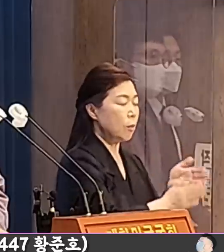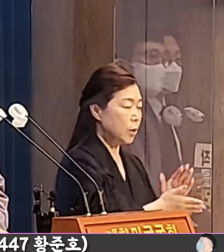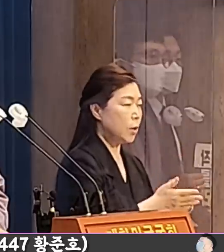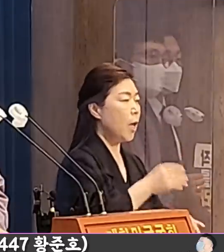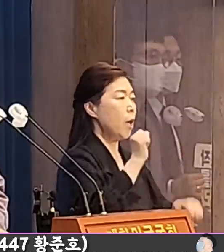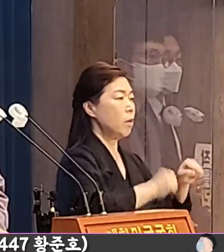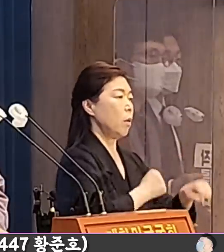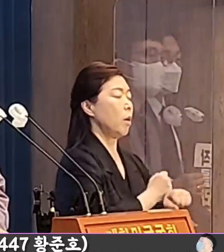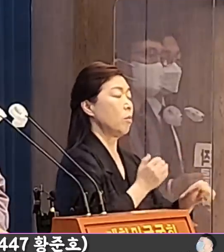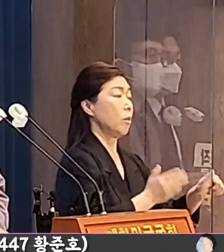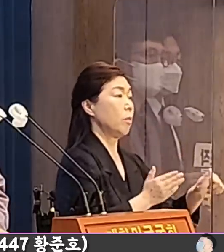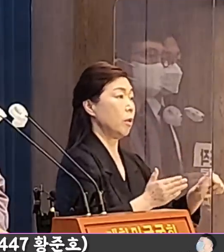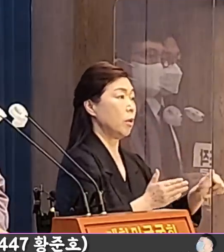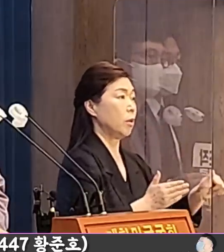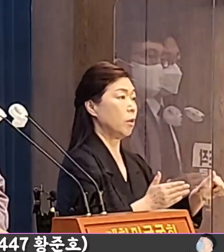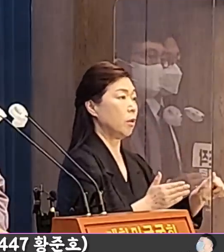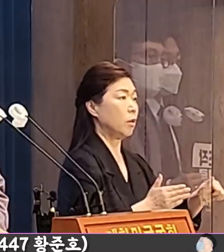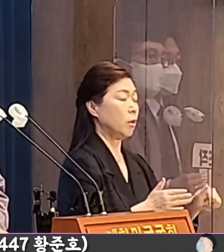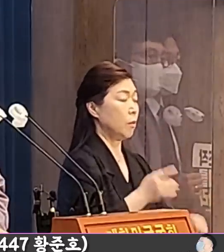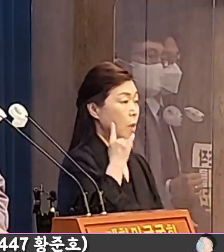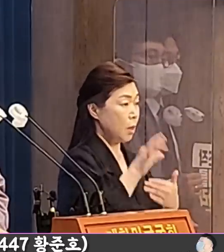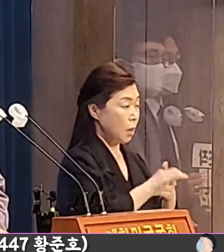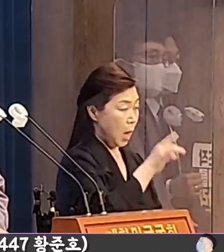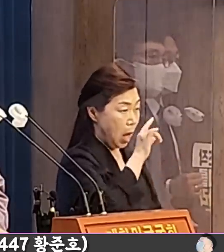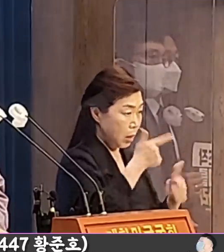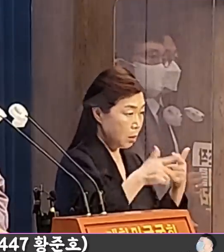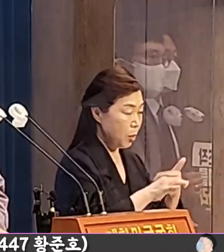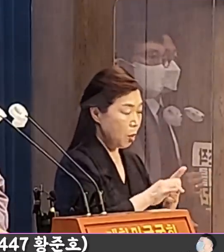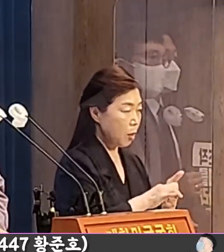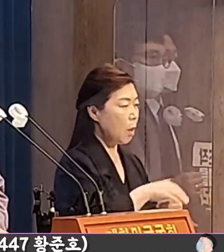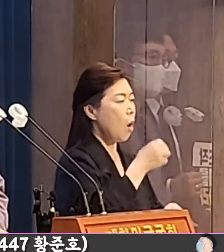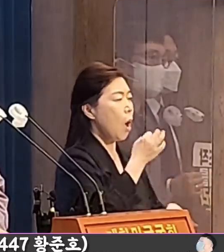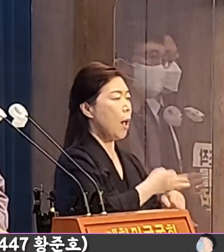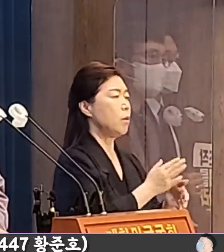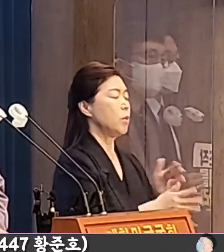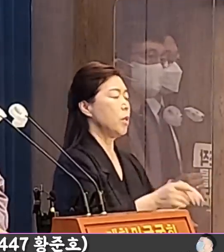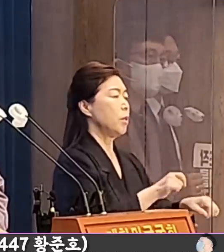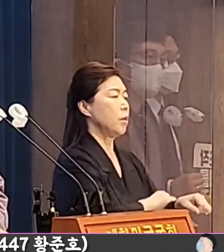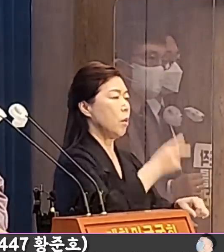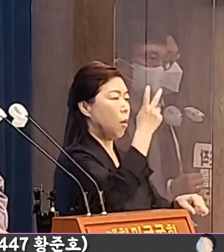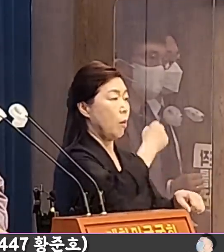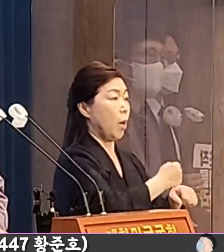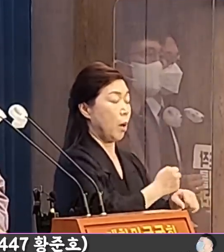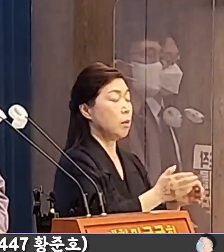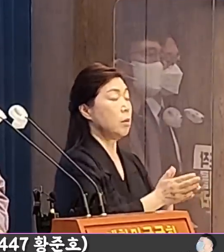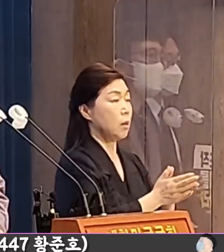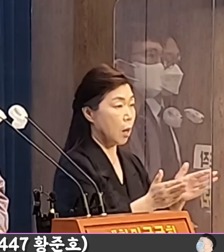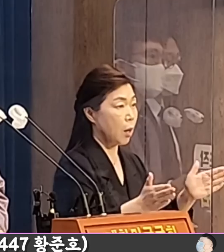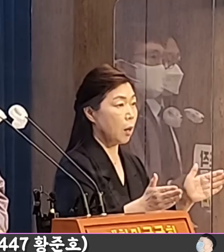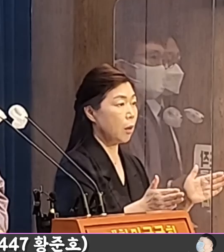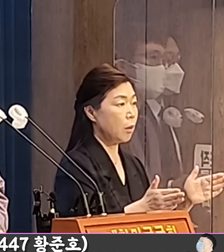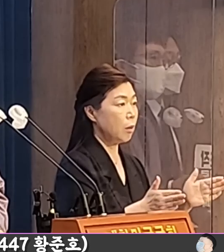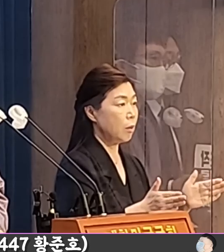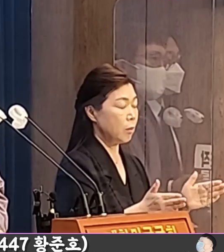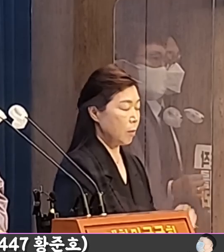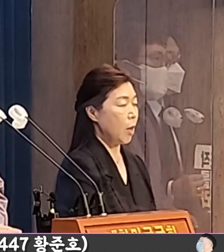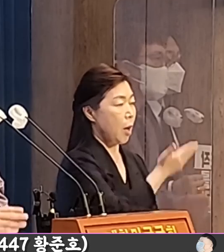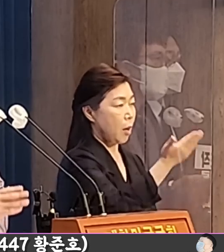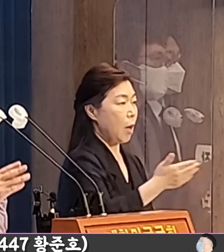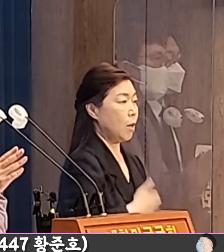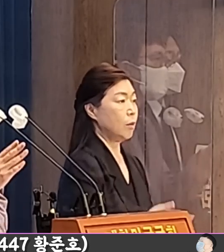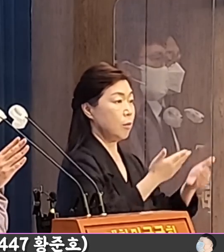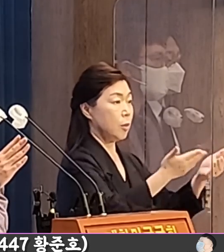바랍니다. 만일 그럴 경우 불가피하게 특검을 추진할 수밖에 없다는 것을 국민의 이름으로 밝혀드리는